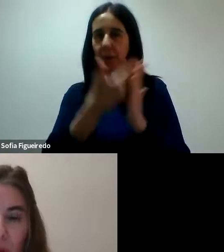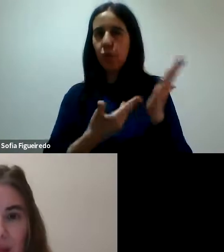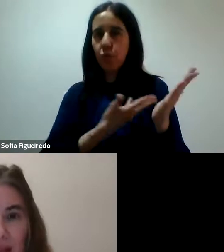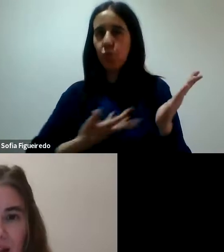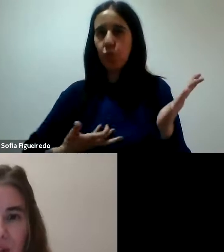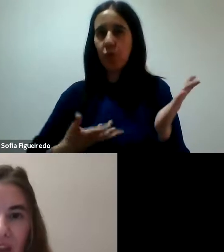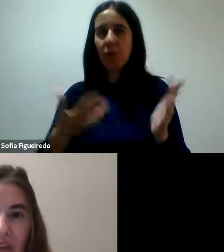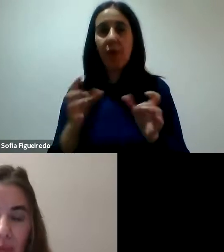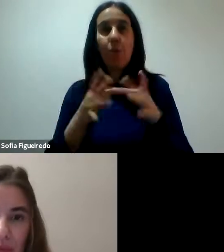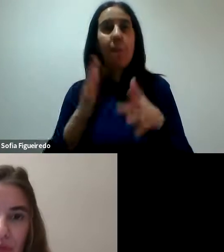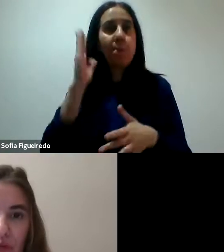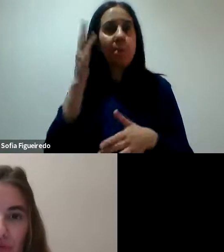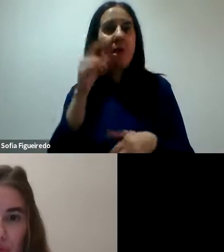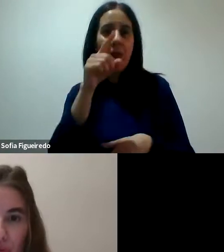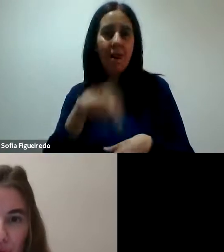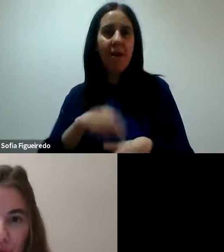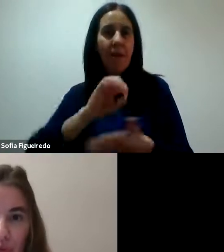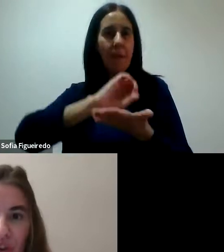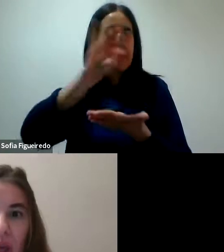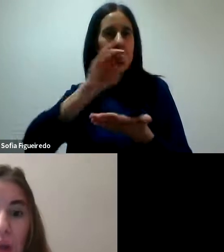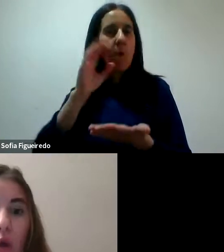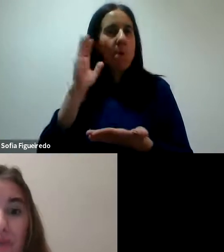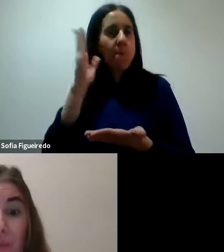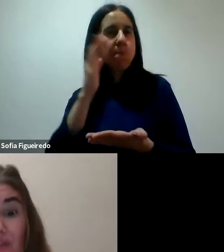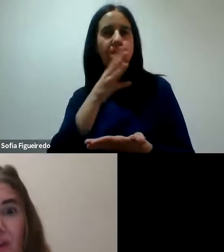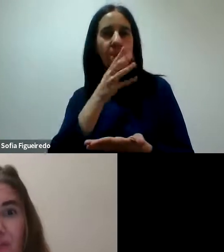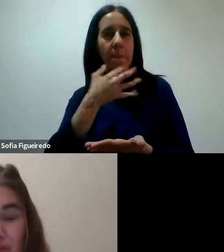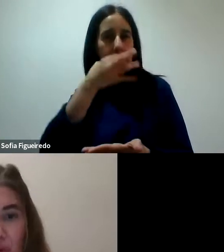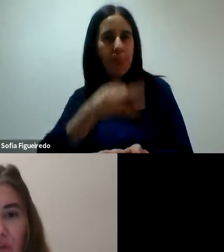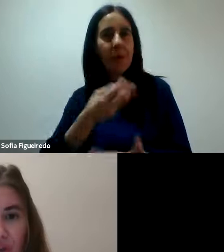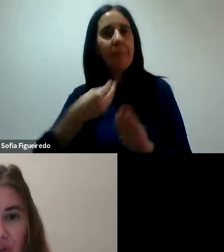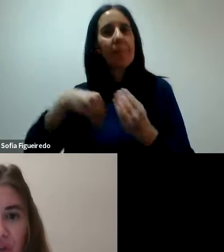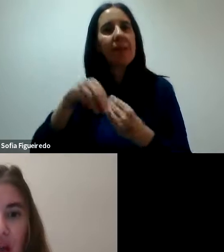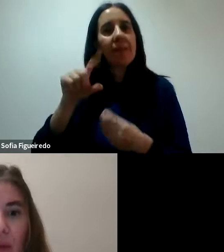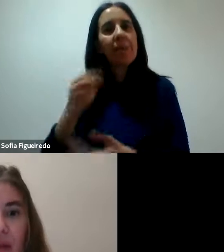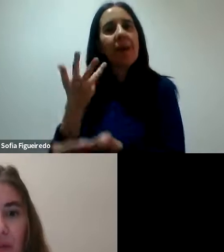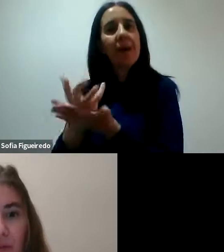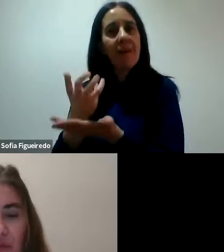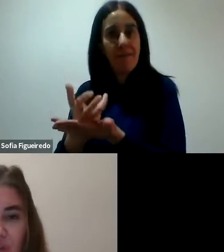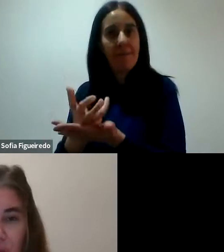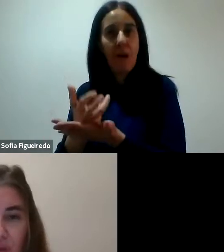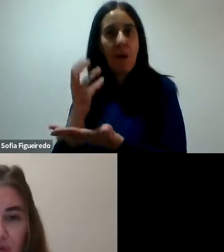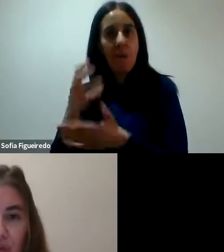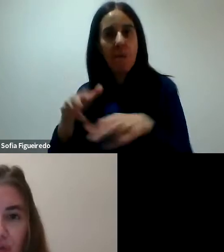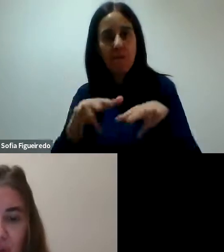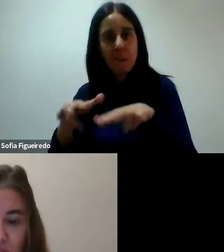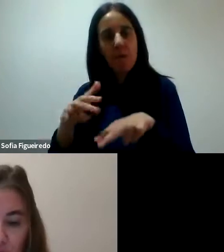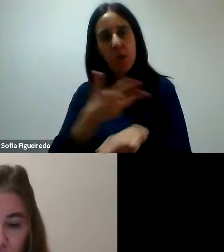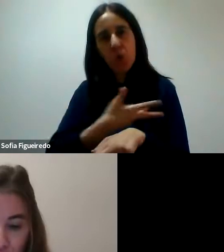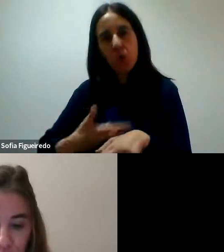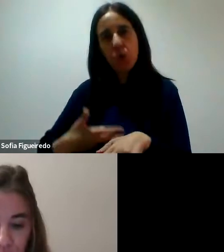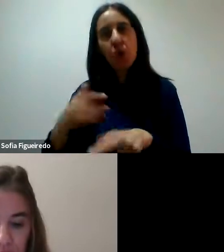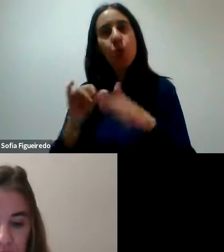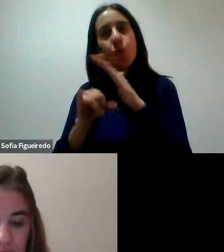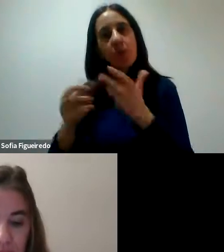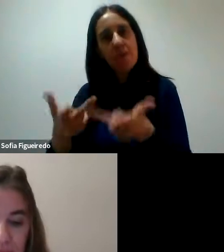de webinars e que tem as apresentações de todos os oradores, bem como também as gravações da sessão que vão estar disponíveis no nosso canal do